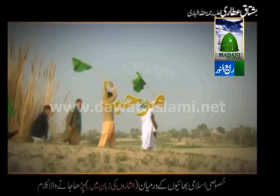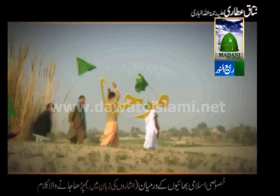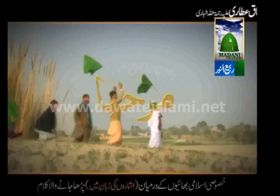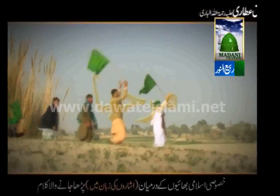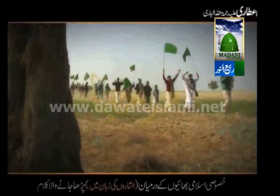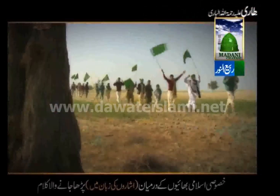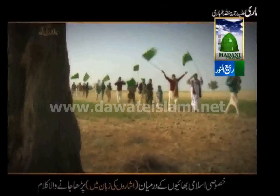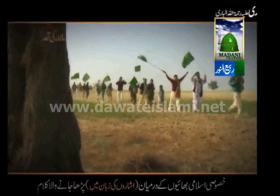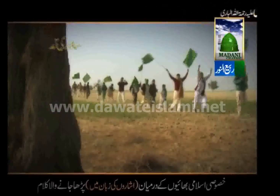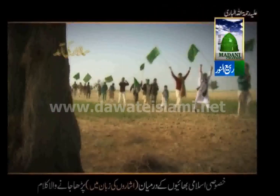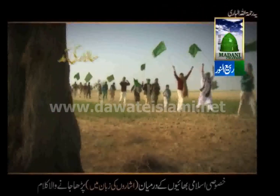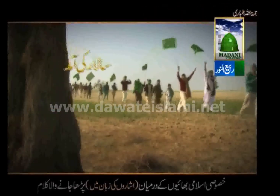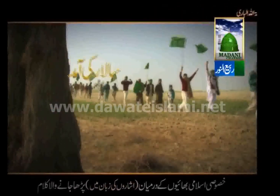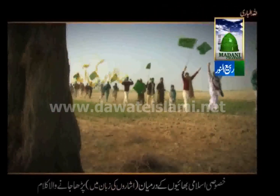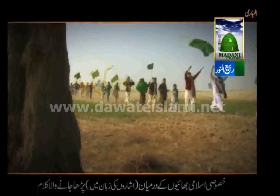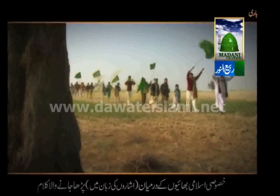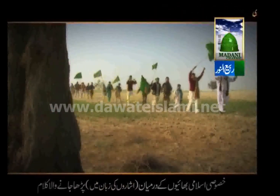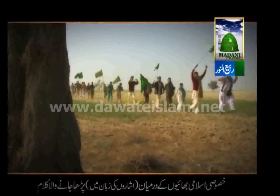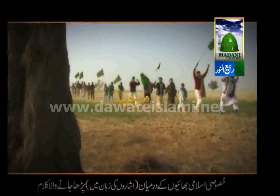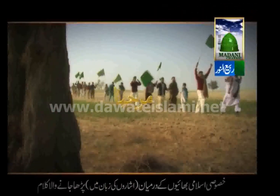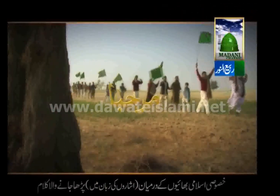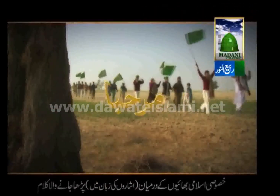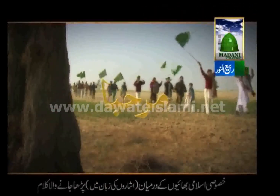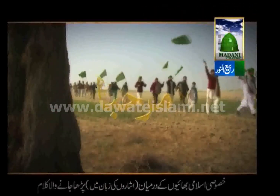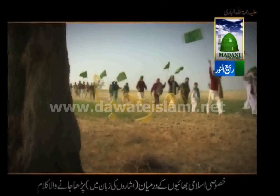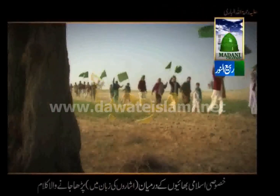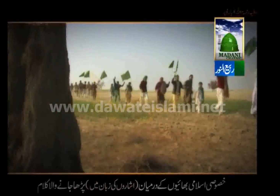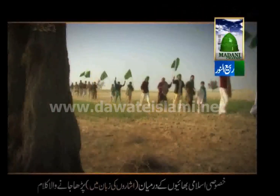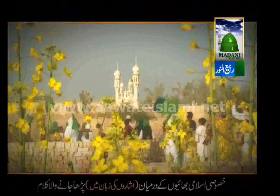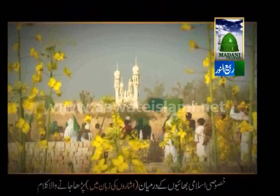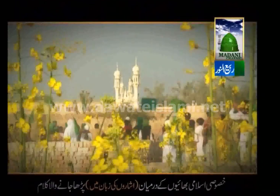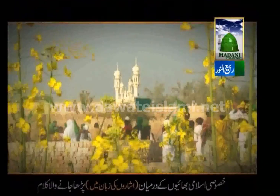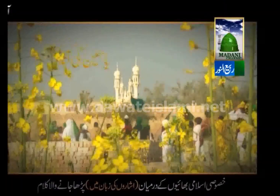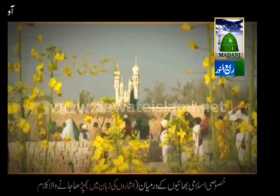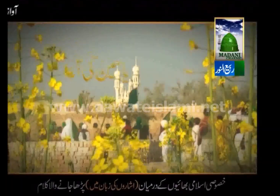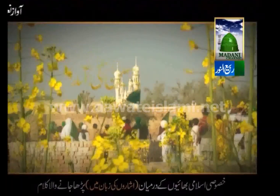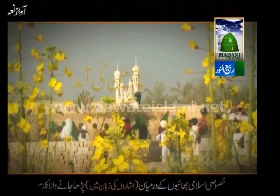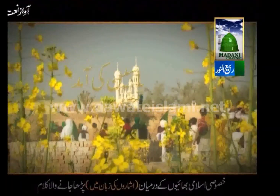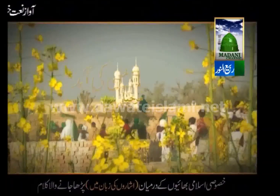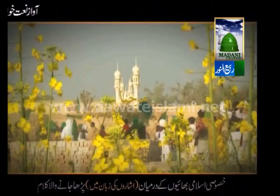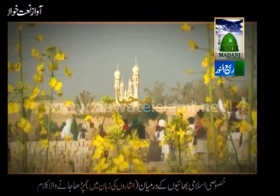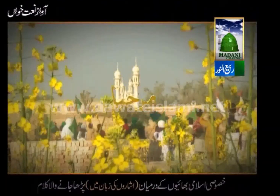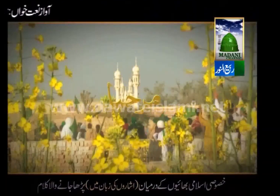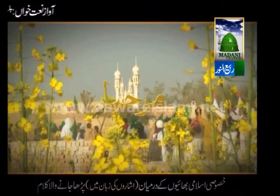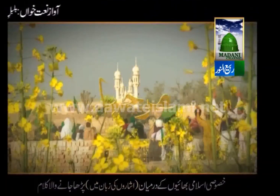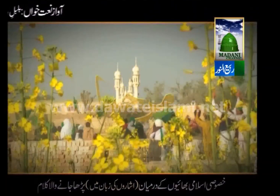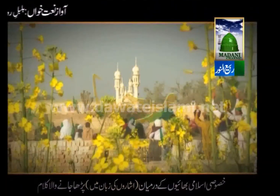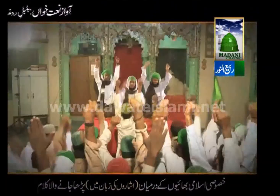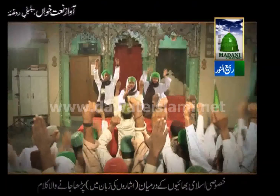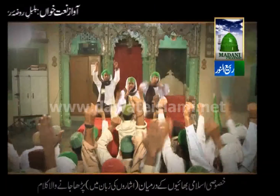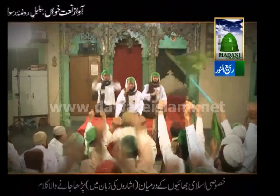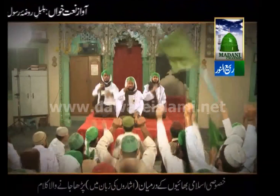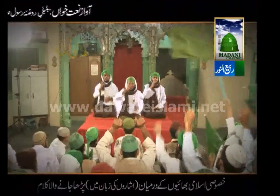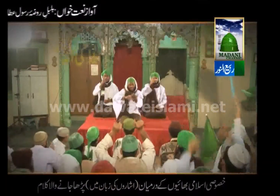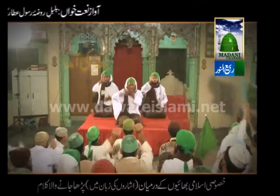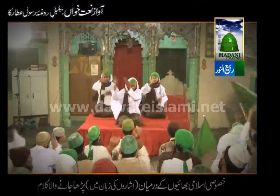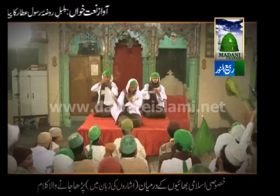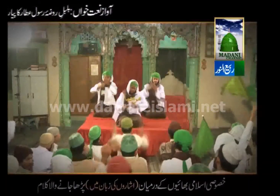مرحبا سالار کی آمد مرحبا یاسین کی آمد مرحبا طٰہٰ کی